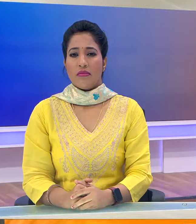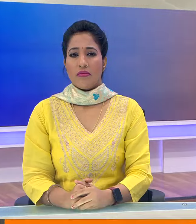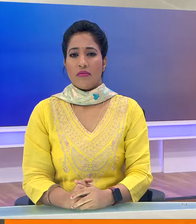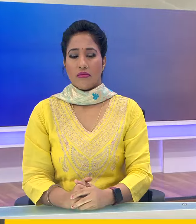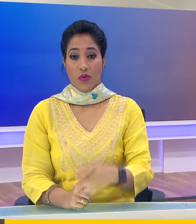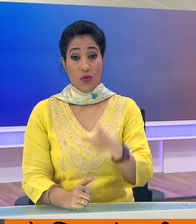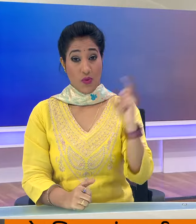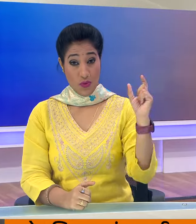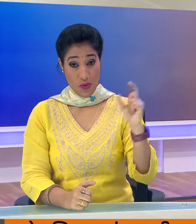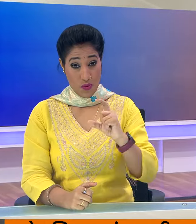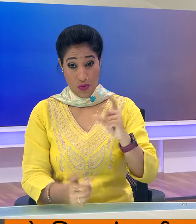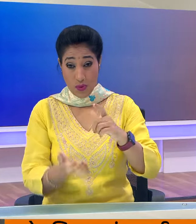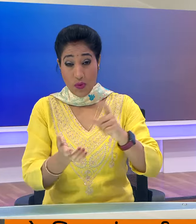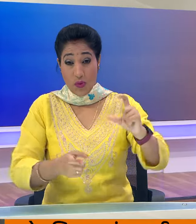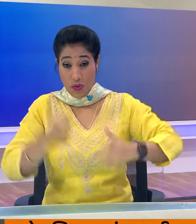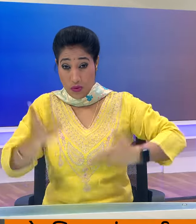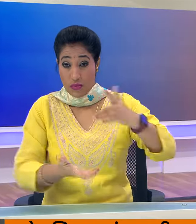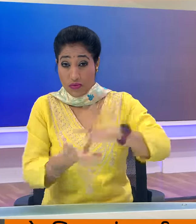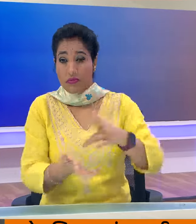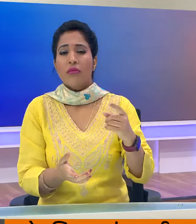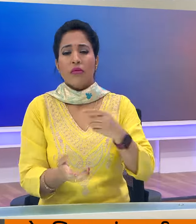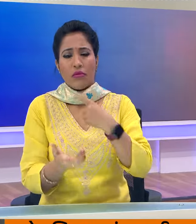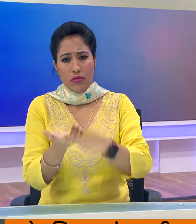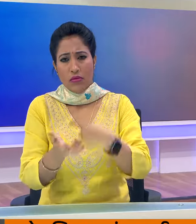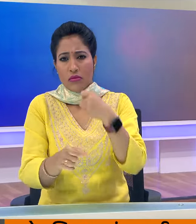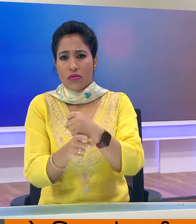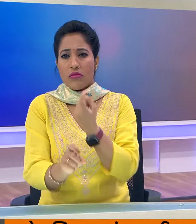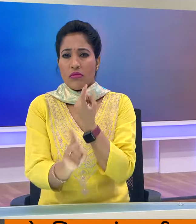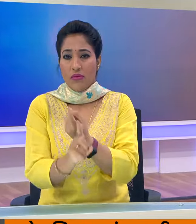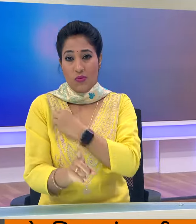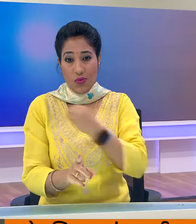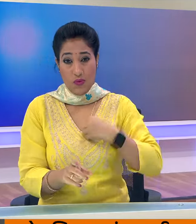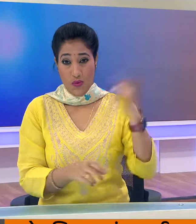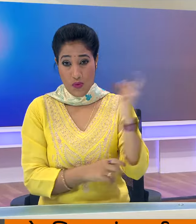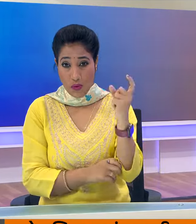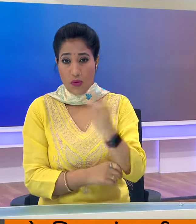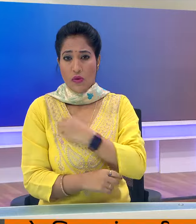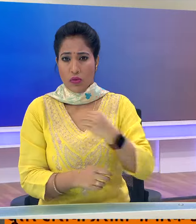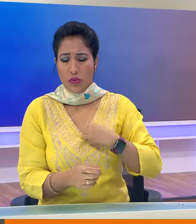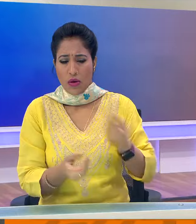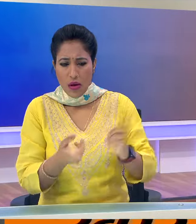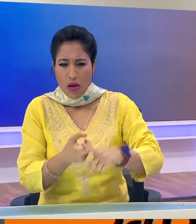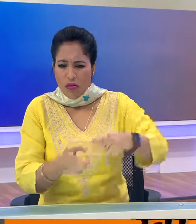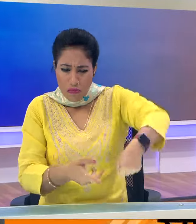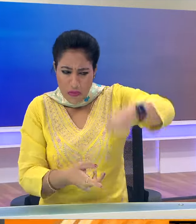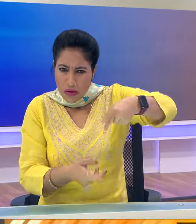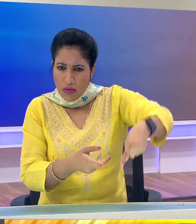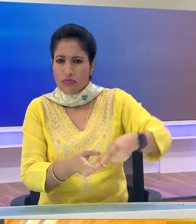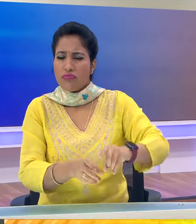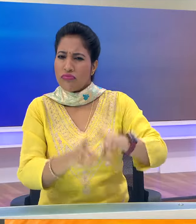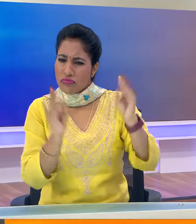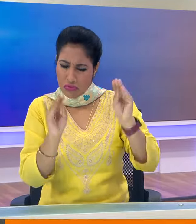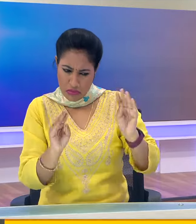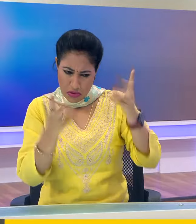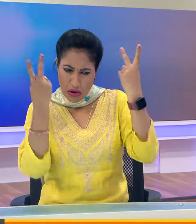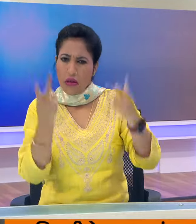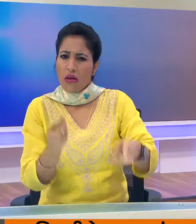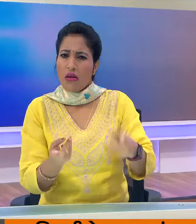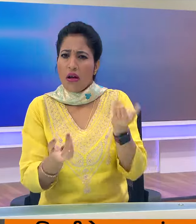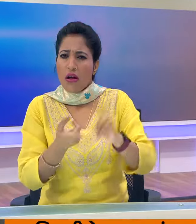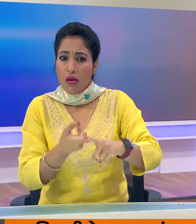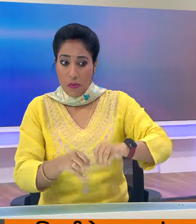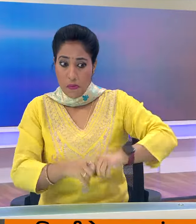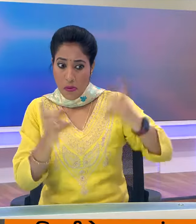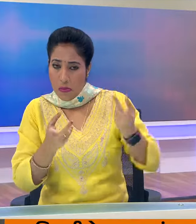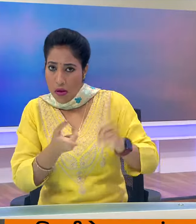और कोलकाता में स्थित आरजीकर मेडिकल कॉलेज और अस्पताल के पास एक संदिग्ध बैग मिलने से सनसनी फैल गई है। बैग में बम